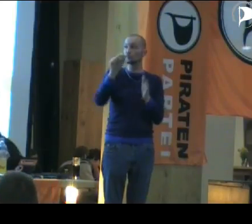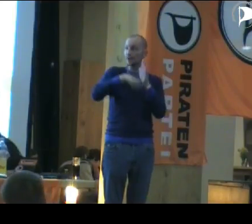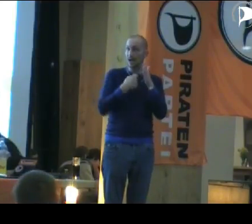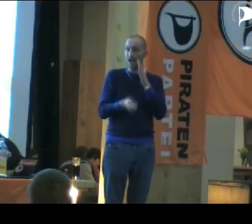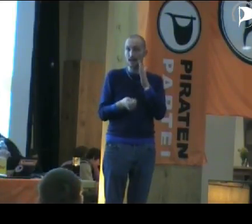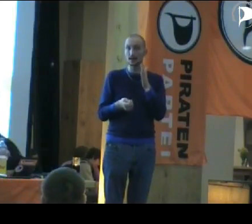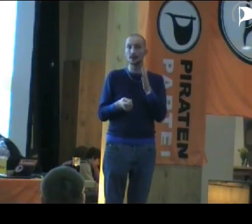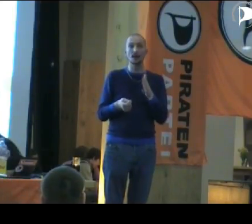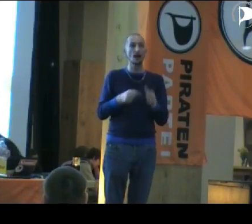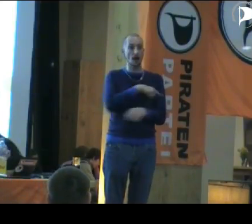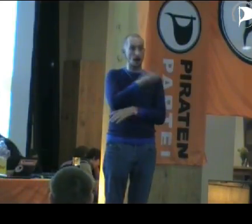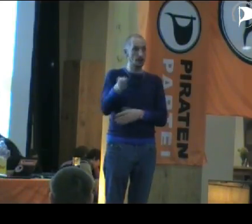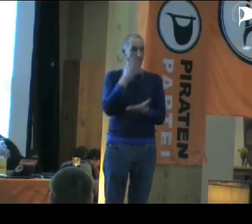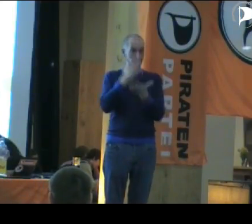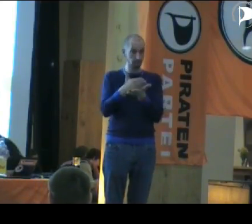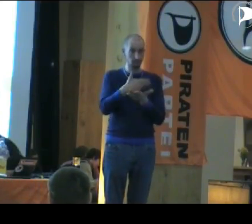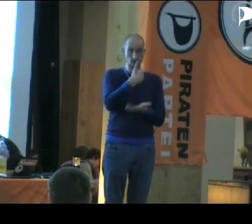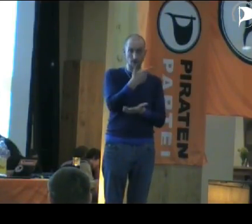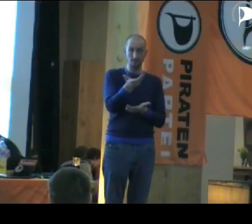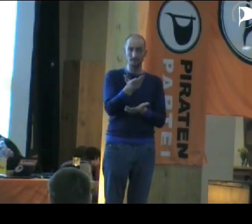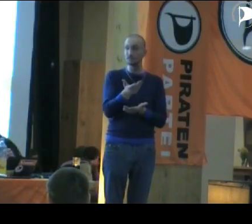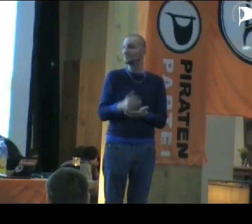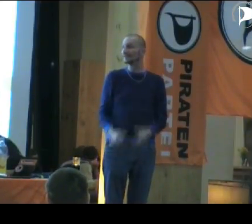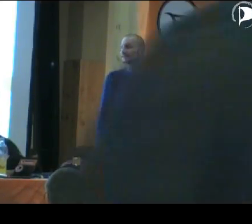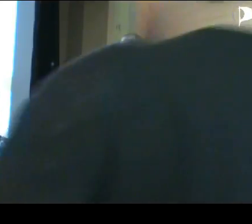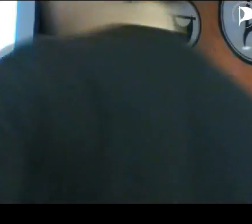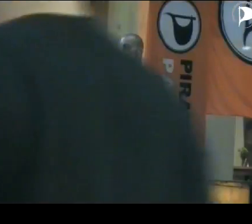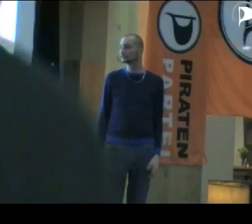sind einfach dort nicht stimmte und außer mir